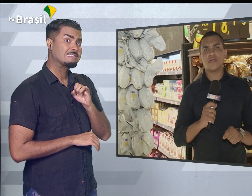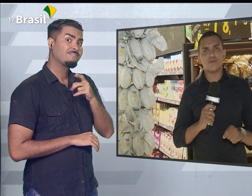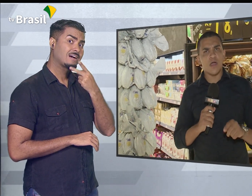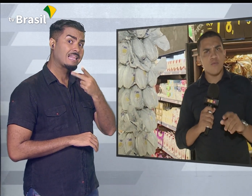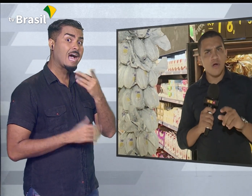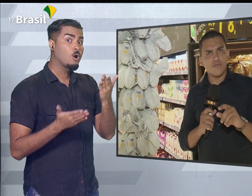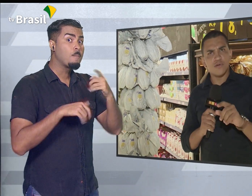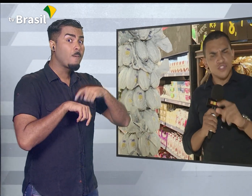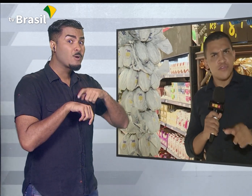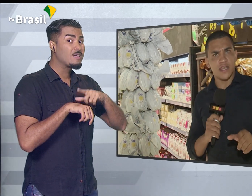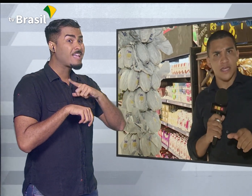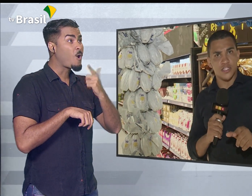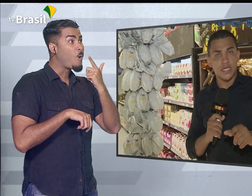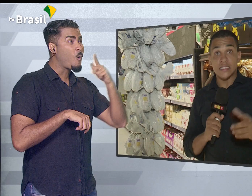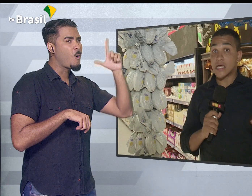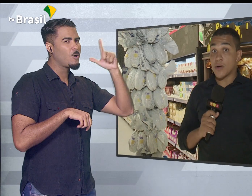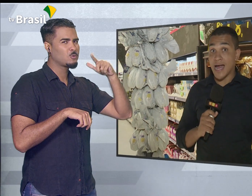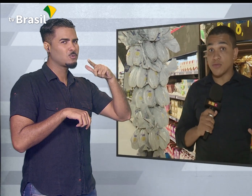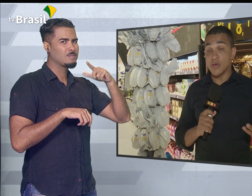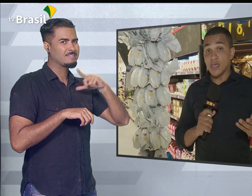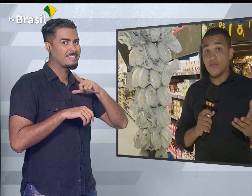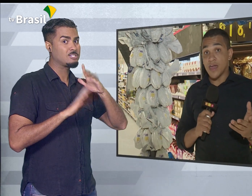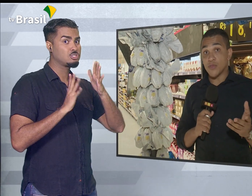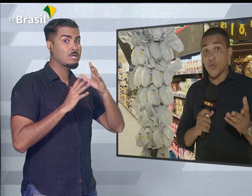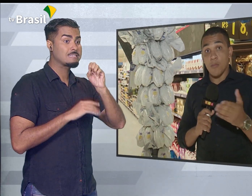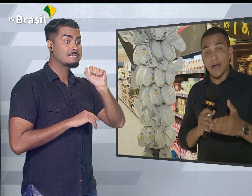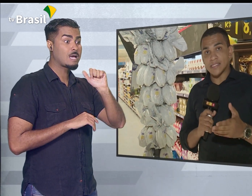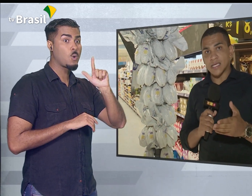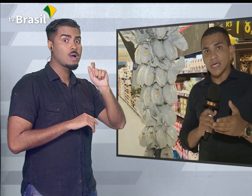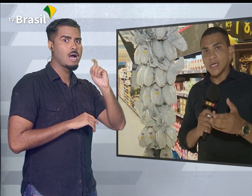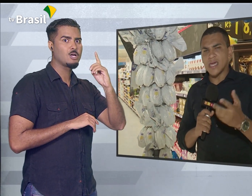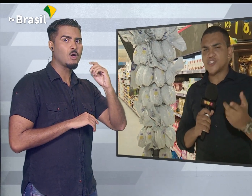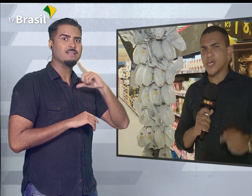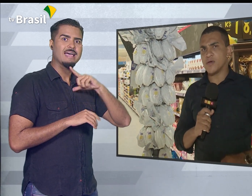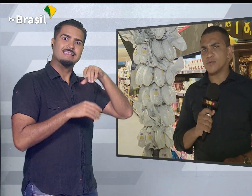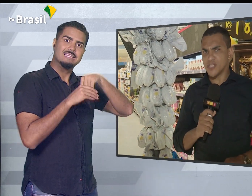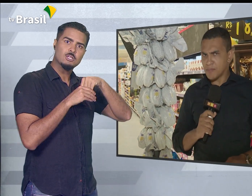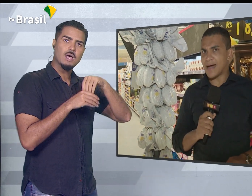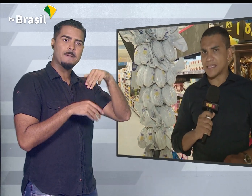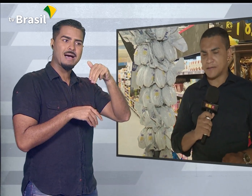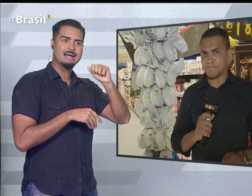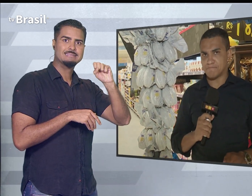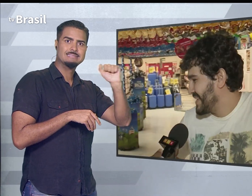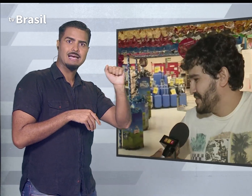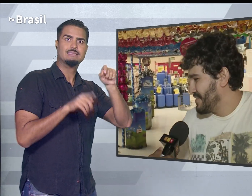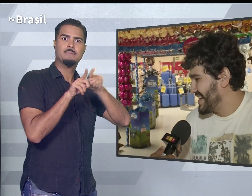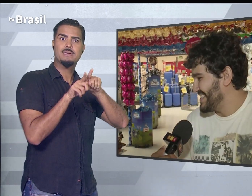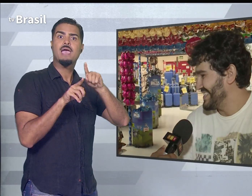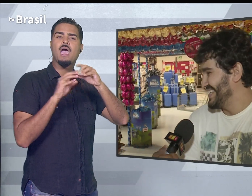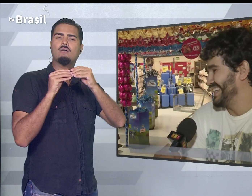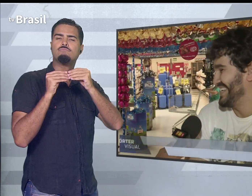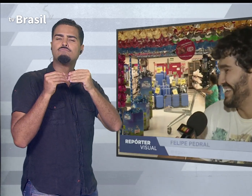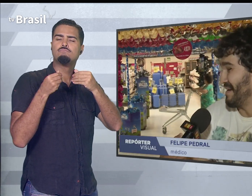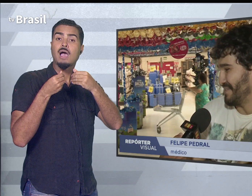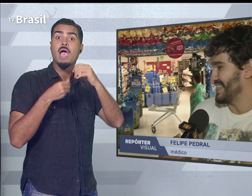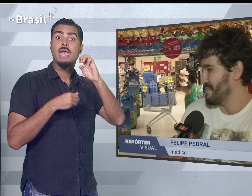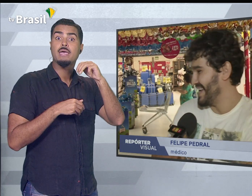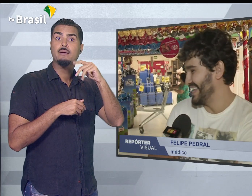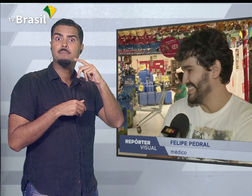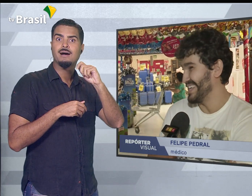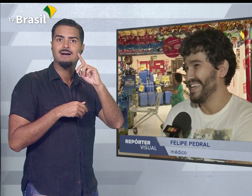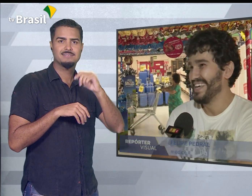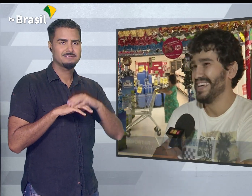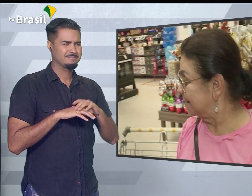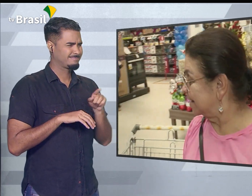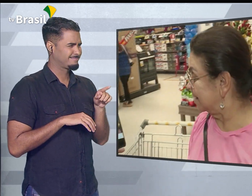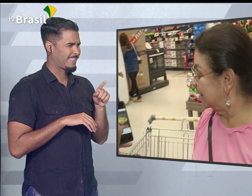do momento é um ovo diferente, salgado e feito com massa e recheio de empada? É diferente, né? É coisa da Bahia